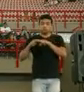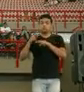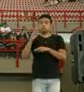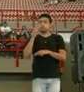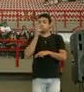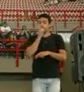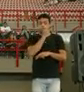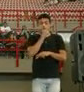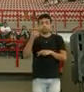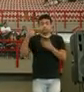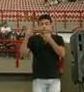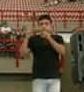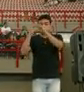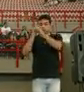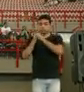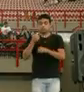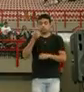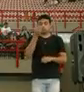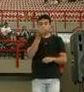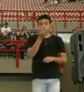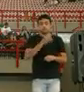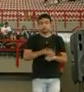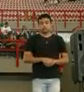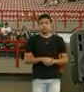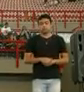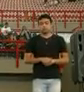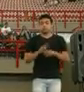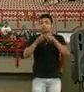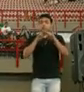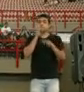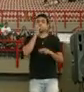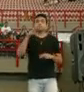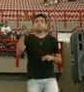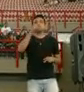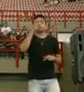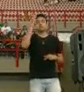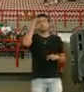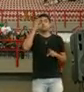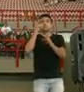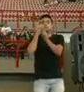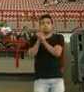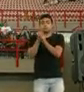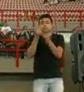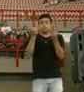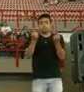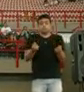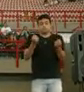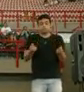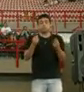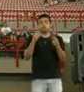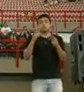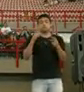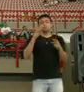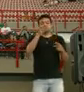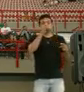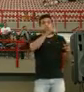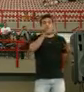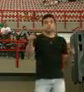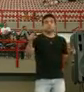água, 2 vezes 18, 36, tá certo? Então, se você quiser descobrir essas massas, basta